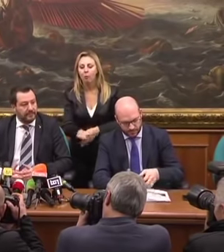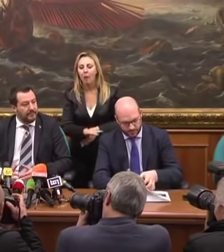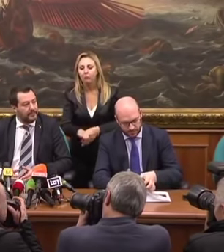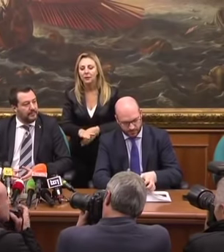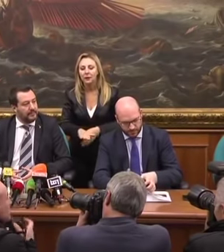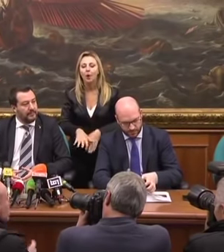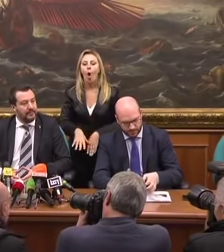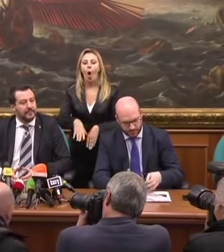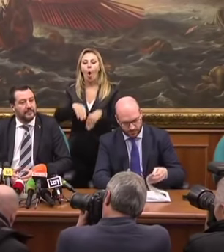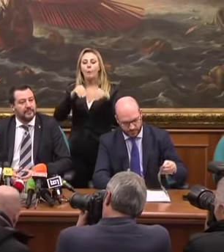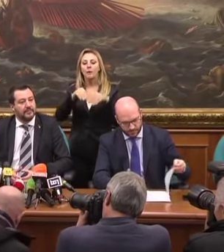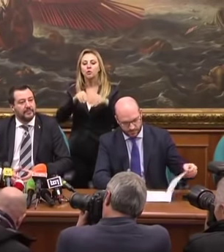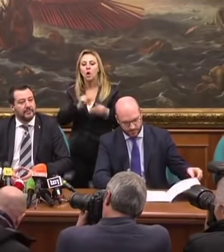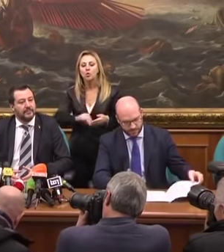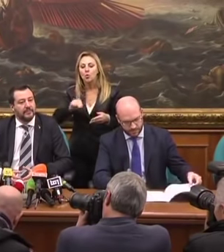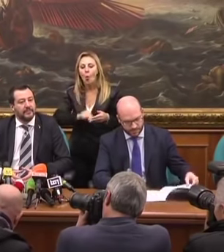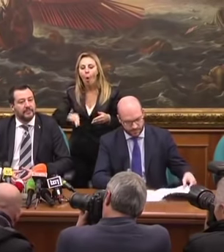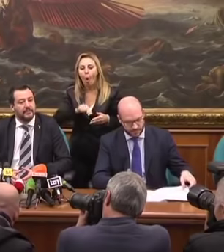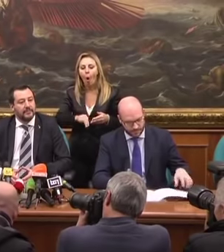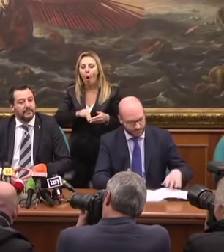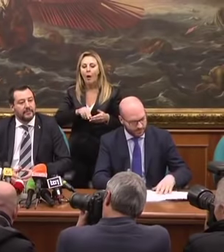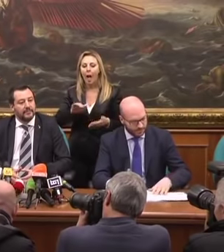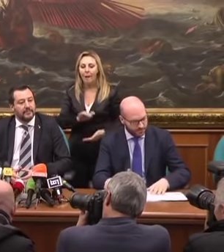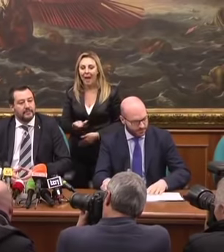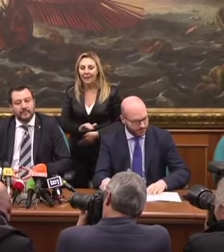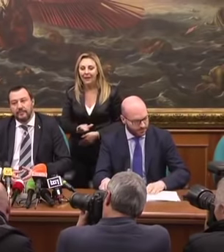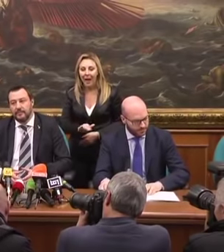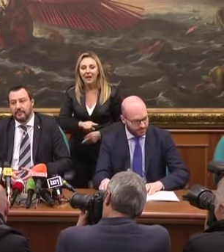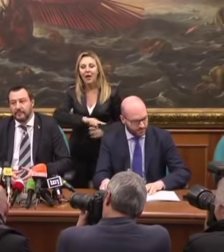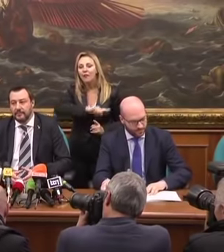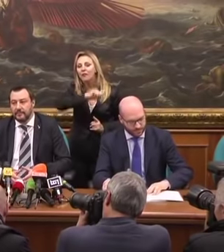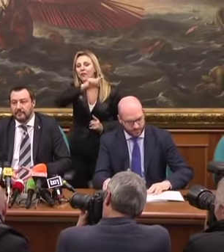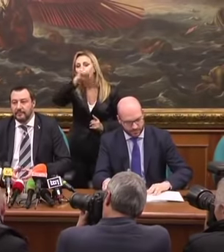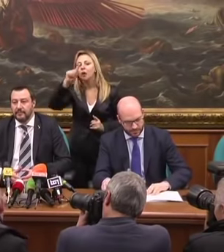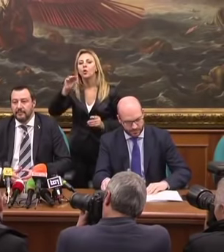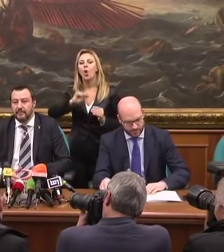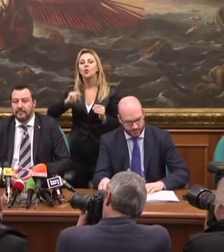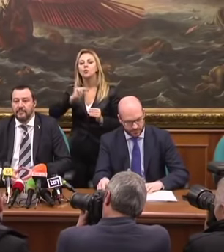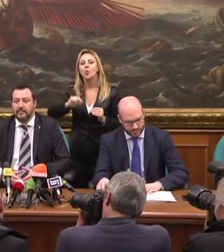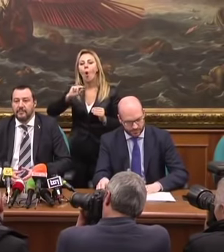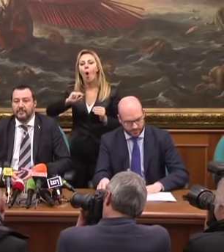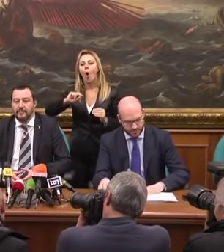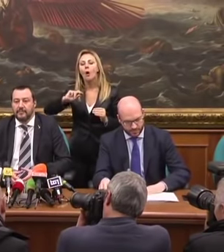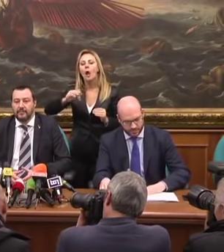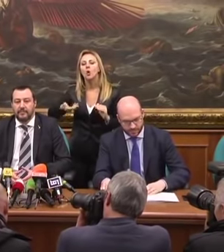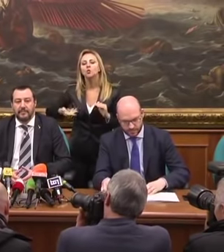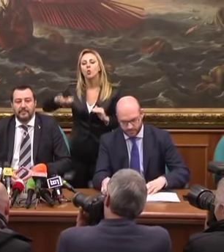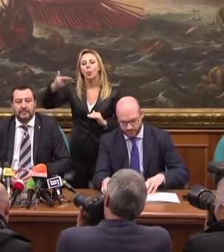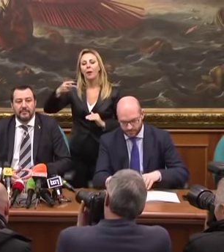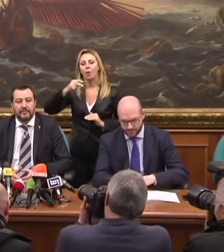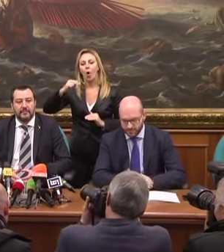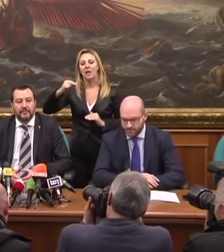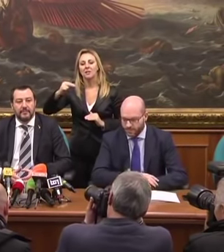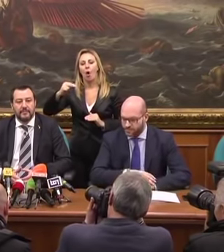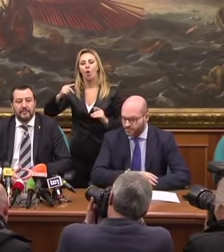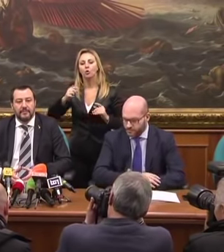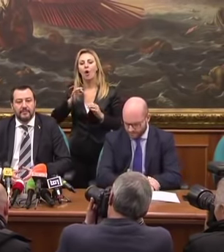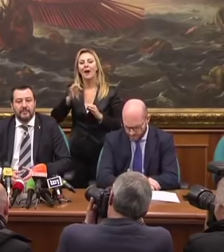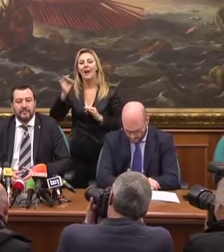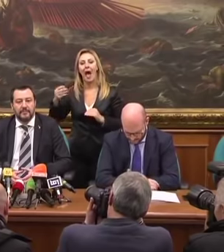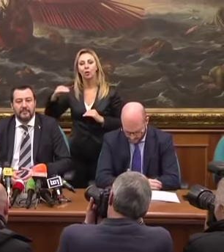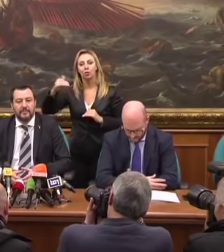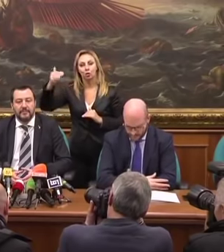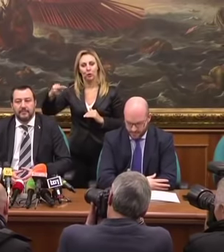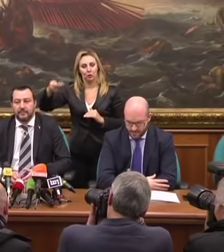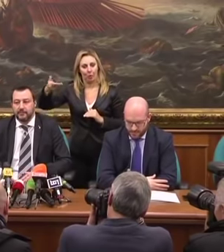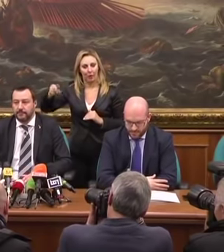fin dalla scuola materna per accompagnarli poi fino all'ultimo grado della secondaria di secondo grado. Il progetto